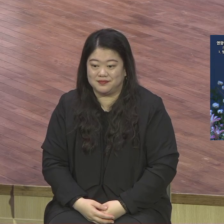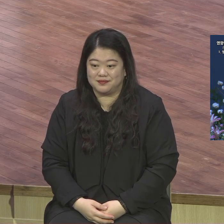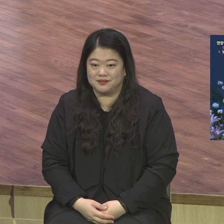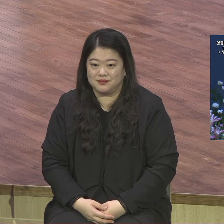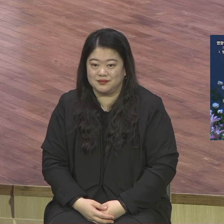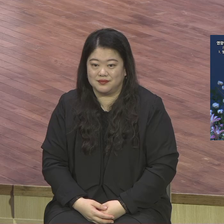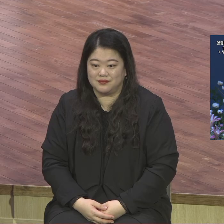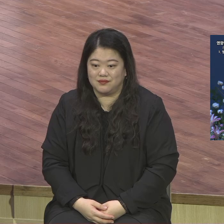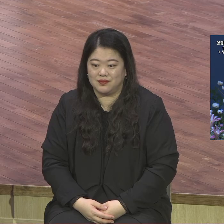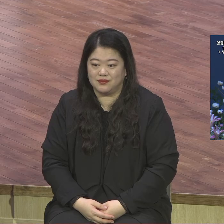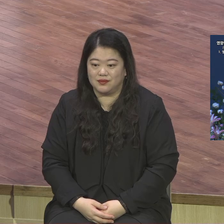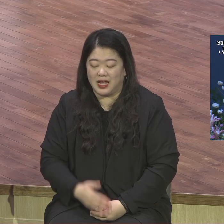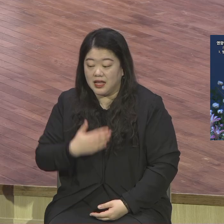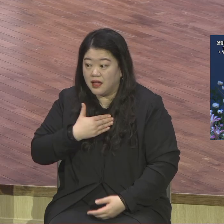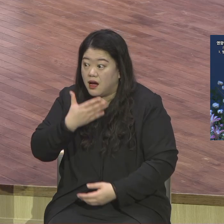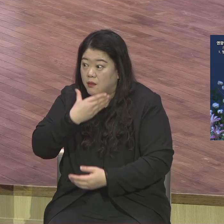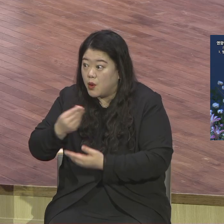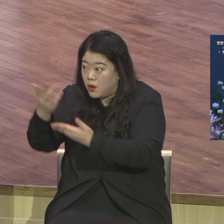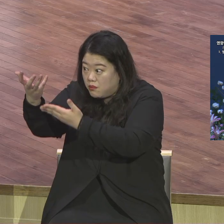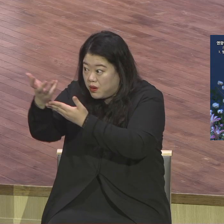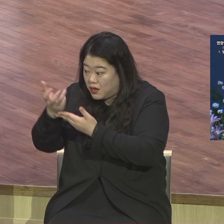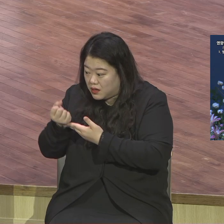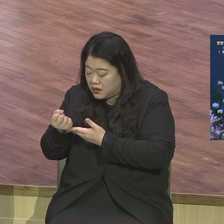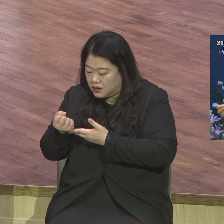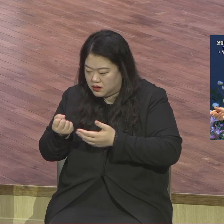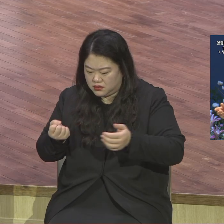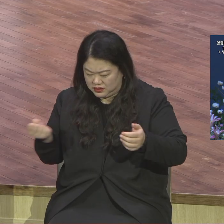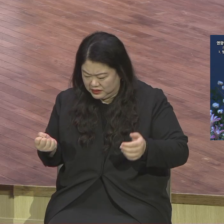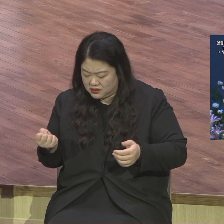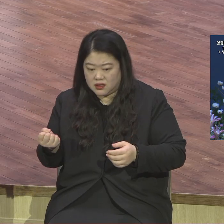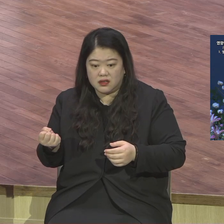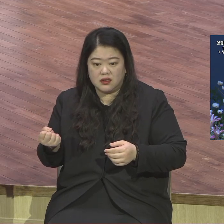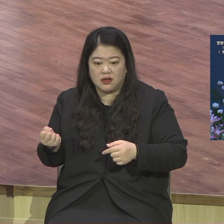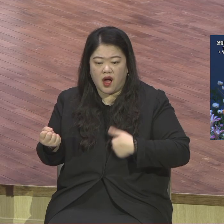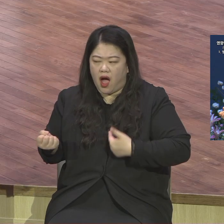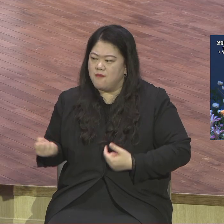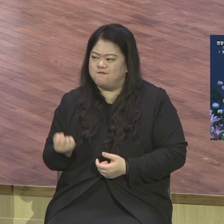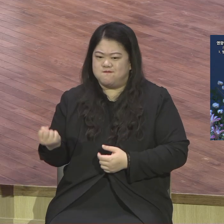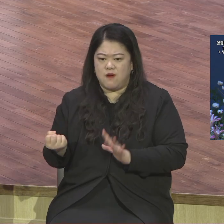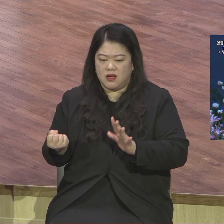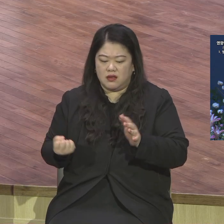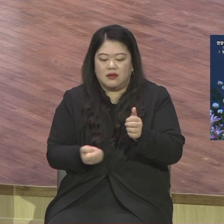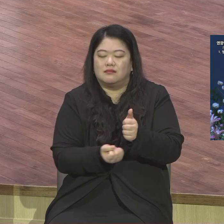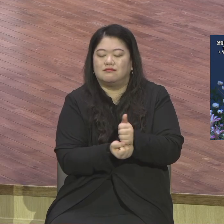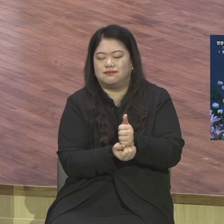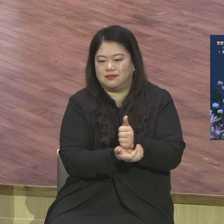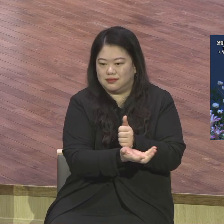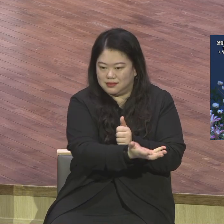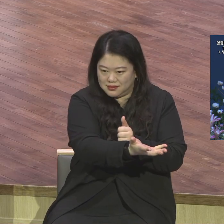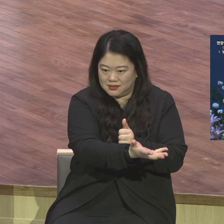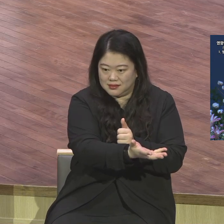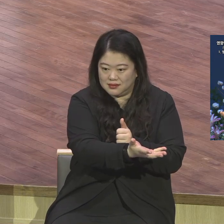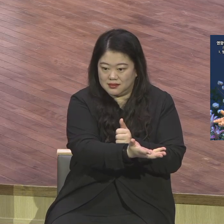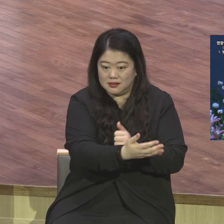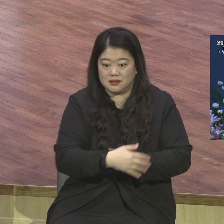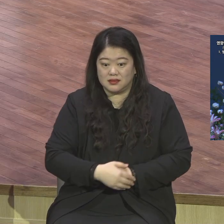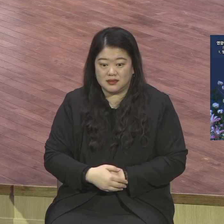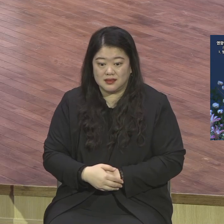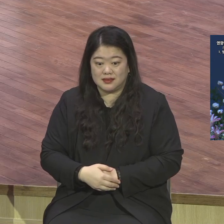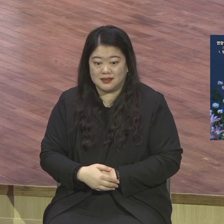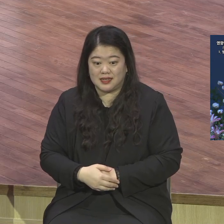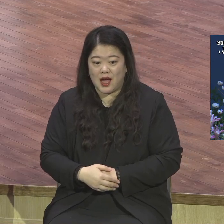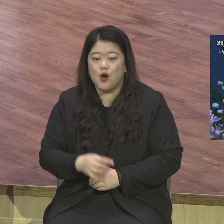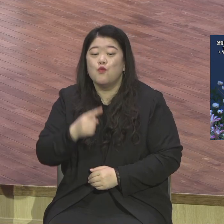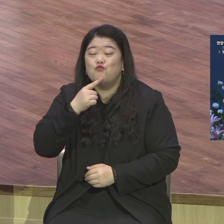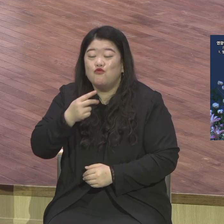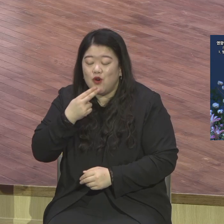이 옷을 위해 서라고. 그 주기를 좋아해야 돼. 주는 게 너무 좋아. 받는 것보다 주는 게 너무 좋아. 뭐